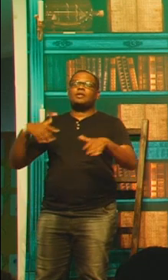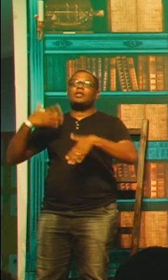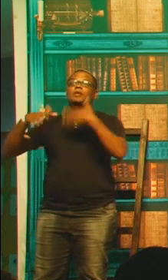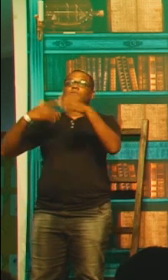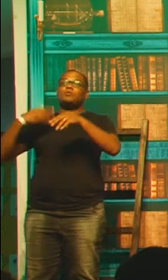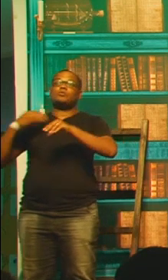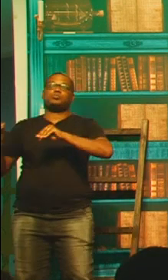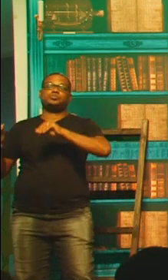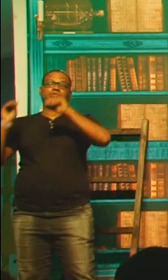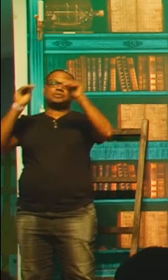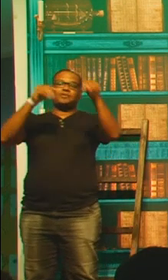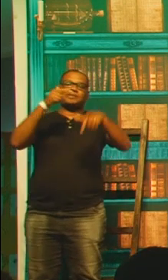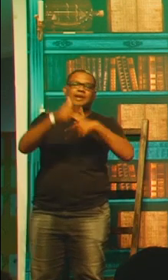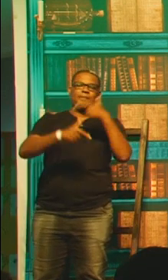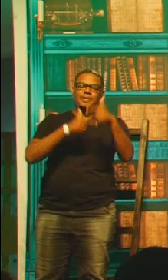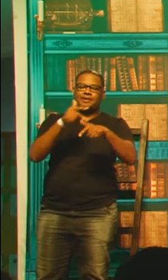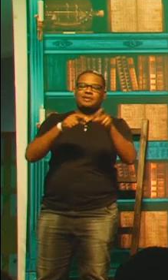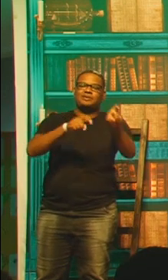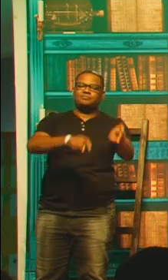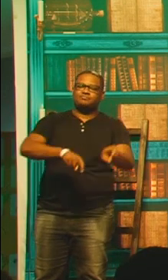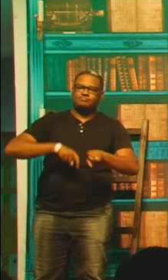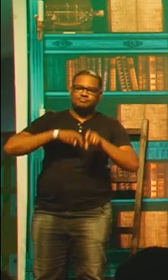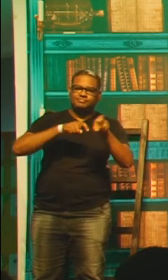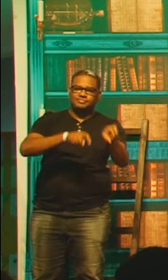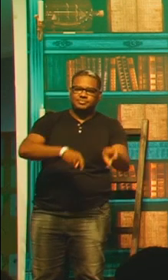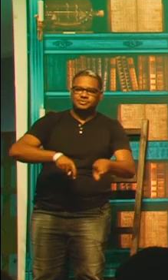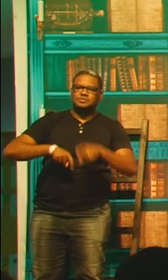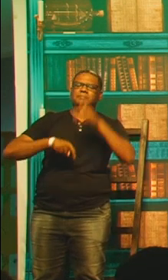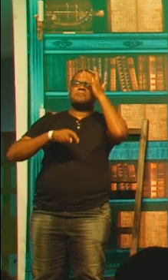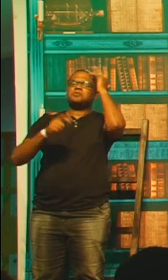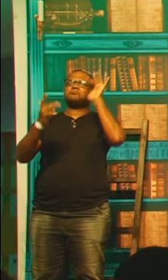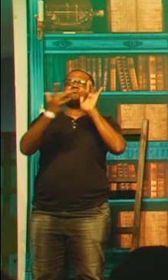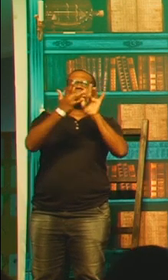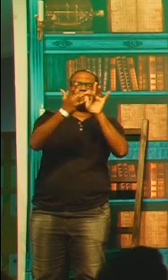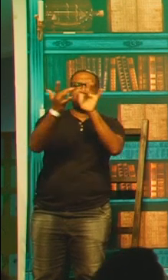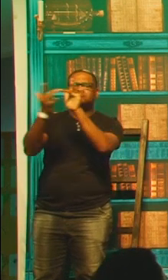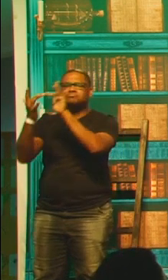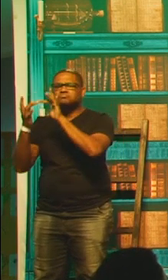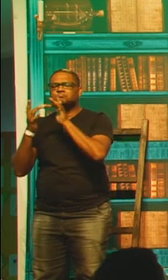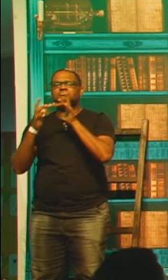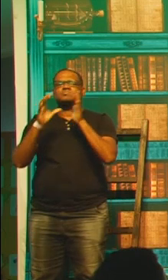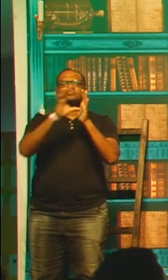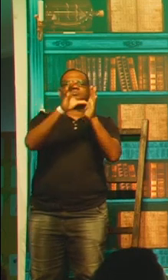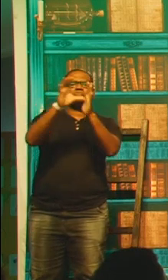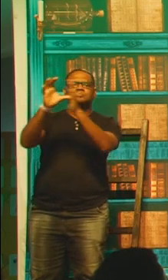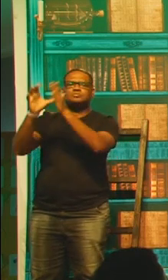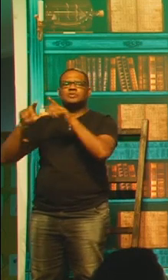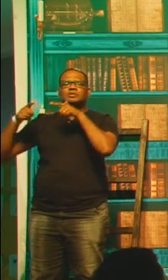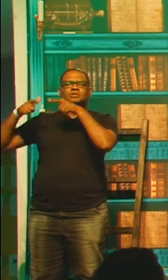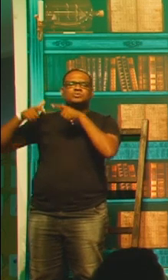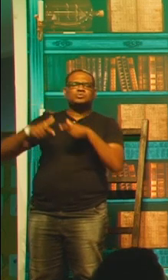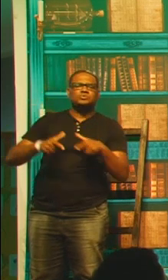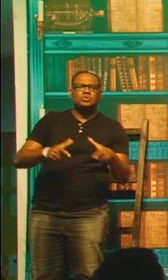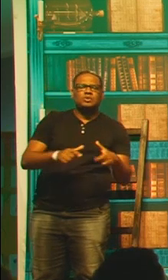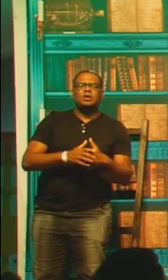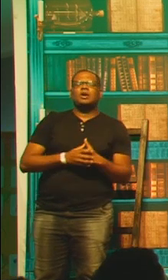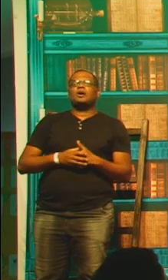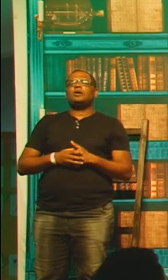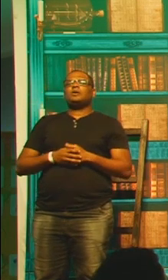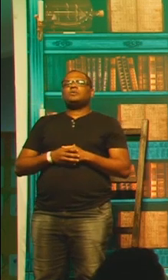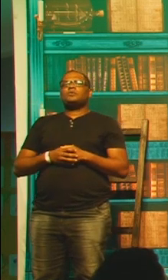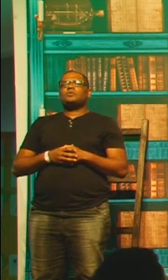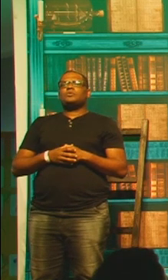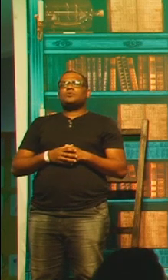servidor público. Eu comecei a ter contato com trabalhadores rurais, com comunidades tradicionais. E aí eu fui ganhando